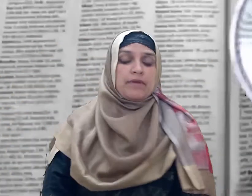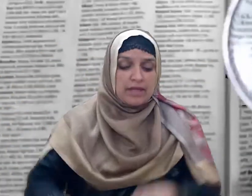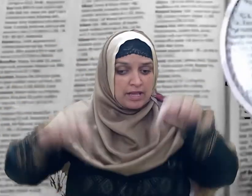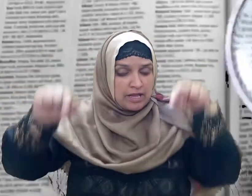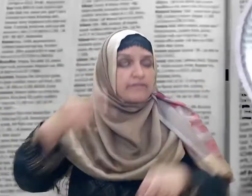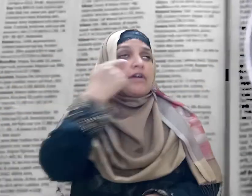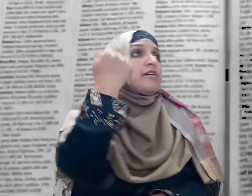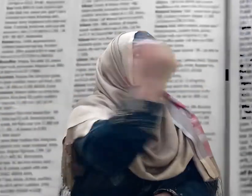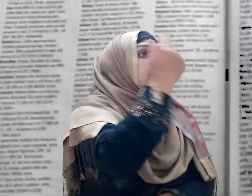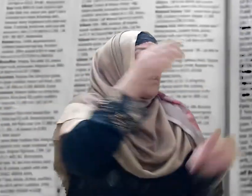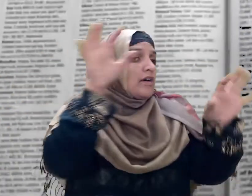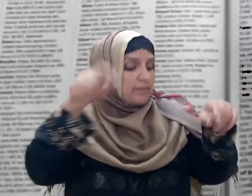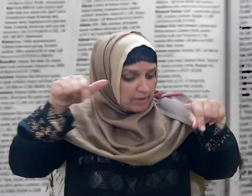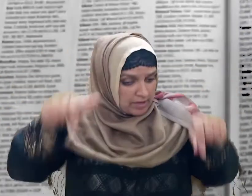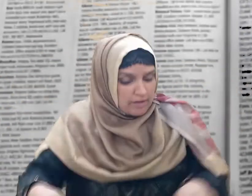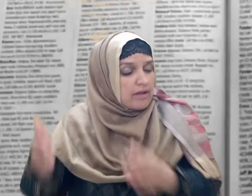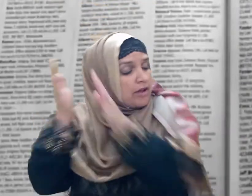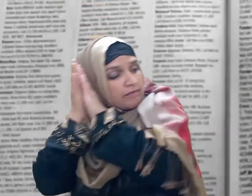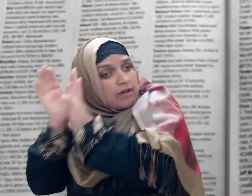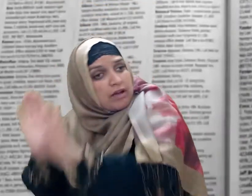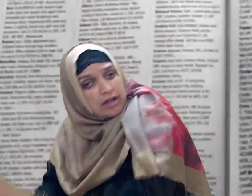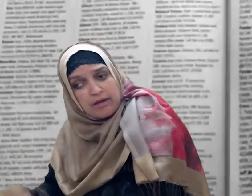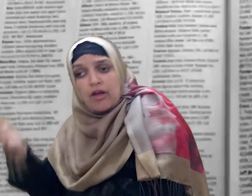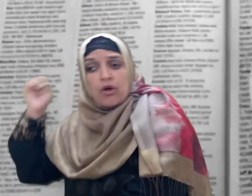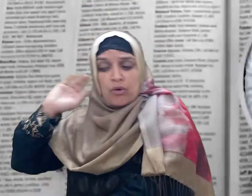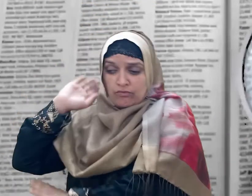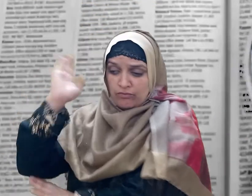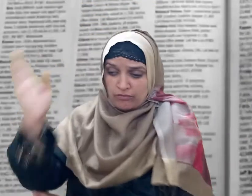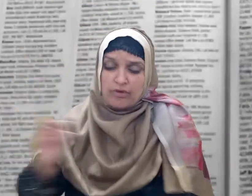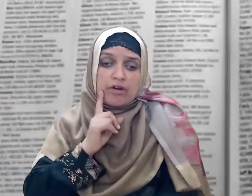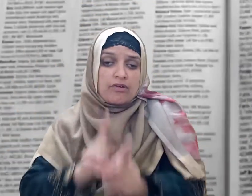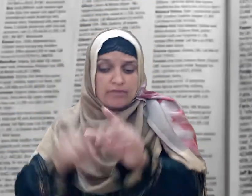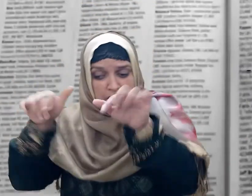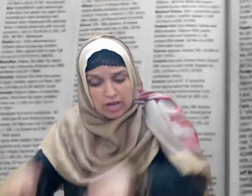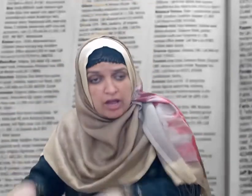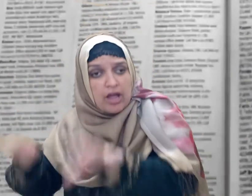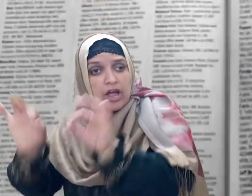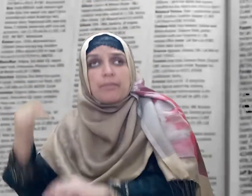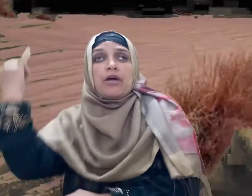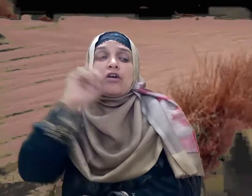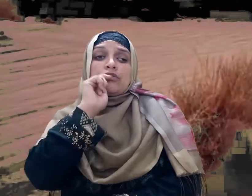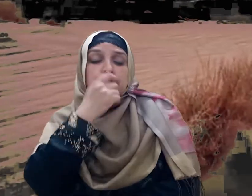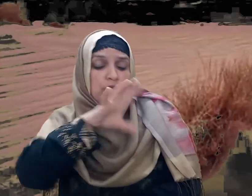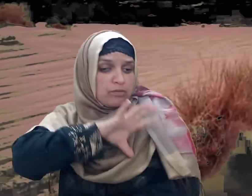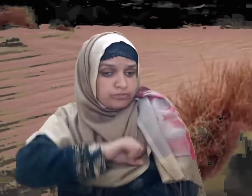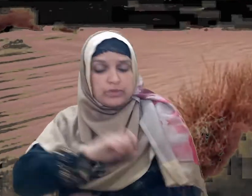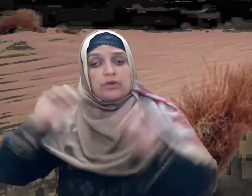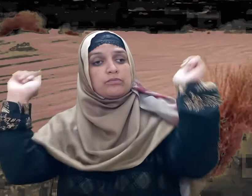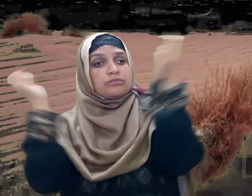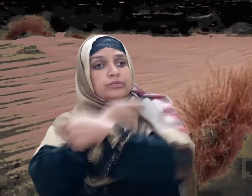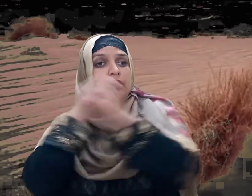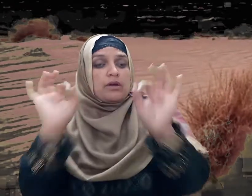تو بیاب وغیرہ اس صحرا میں زندگی کا تصور خام خیالی ہے، لیکن اس کے باوجود یہاں صدیوں سے خانہ بدوش آباد